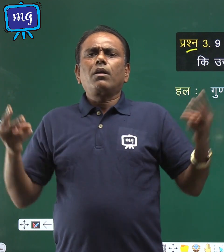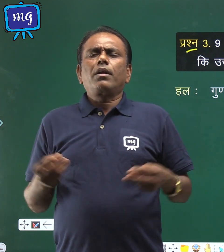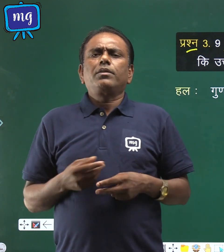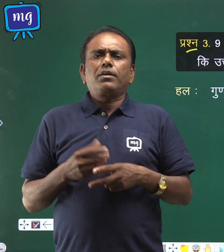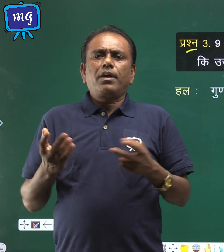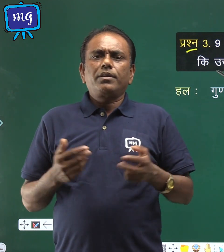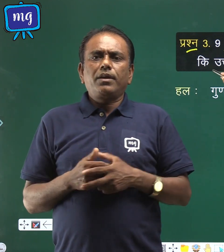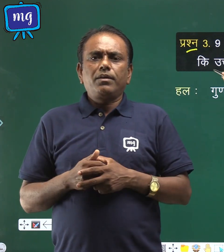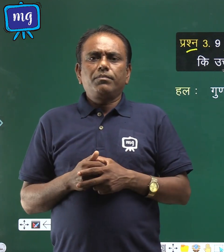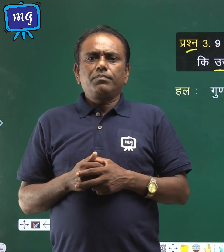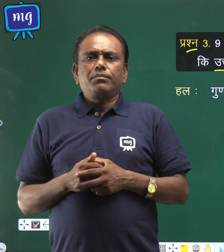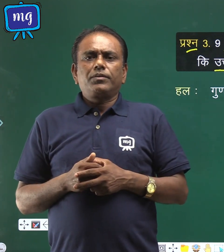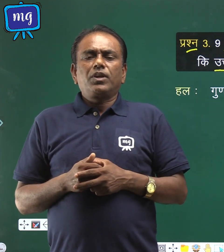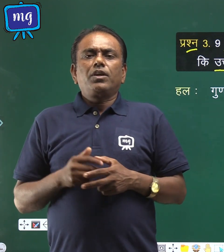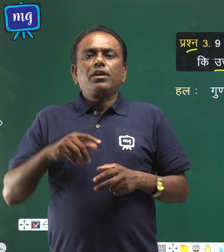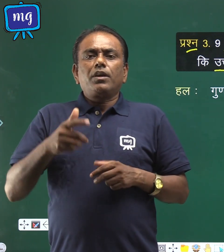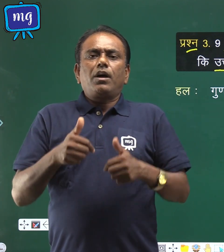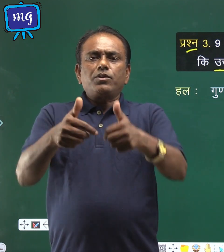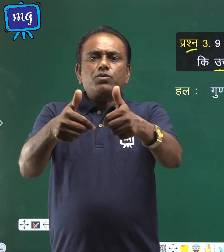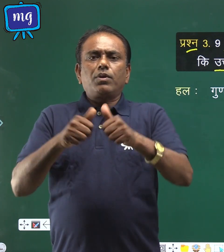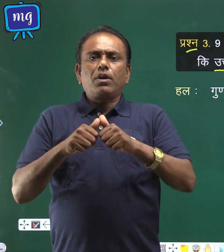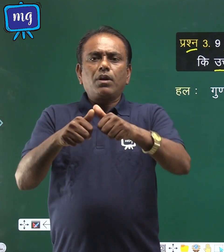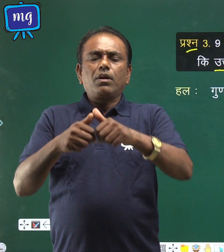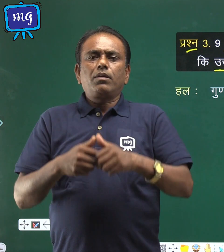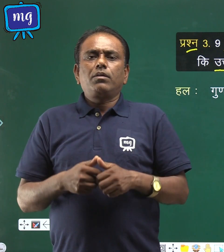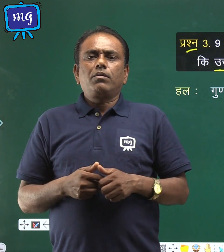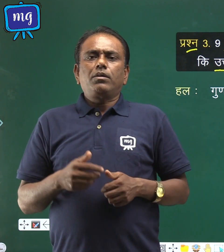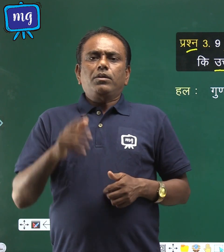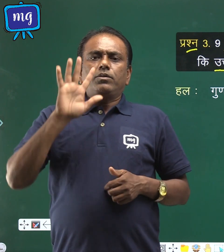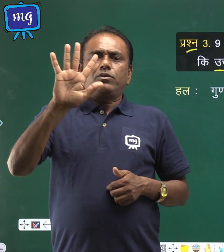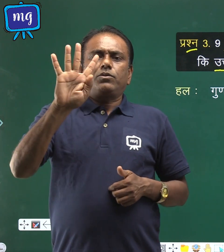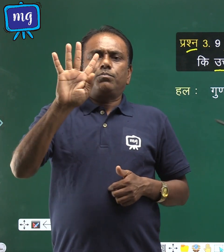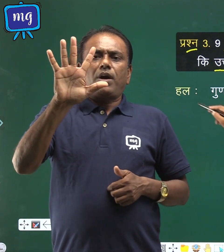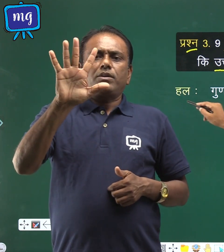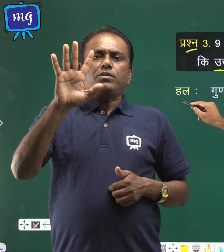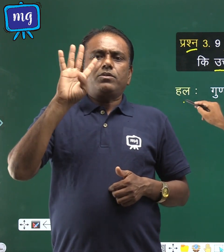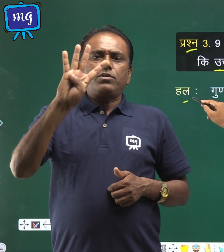कराई जाए कि उत्तर 54 प्राप्त हो।